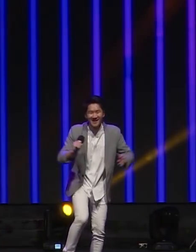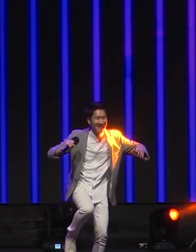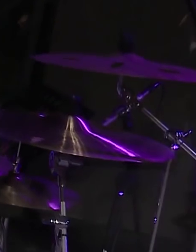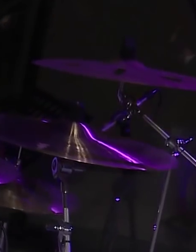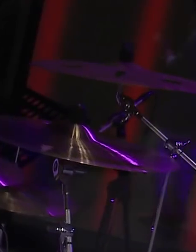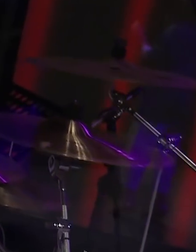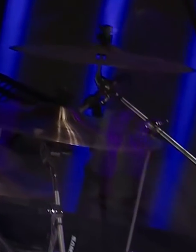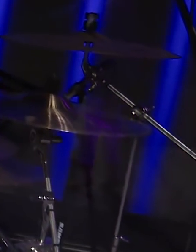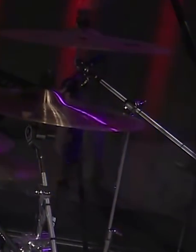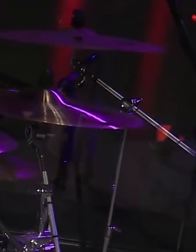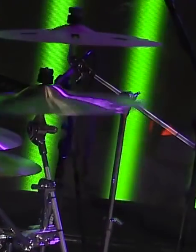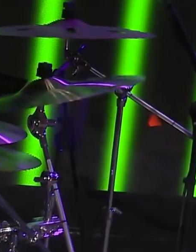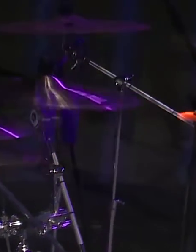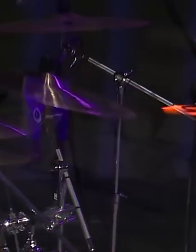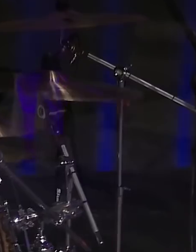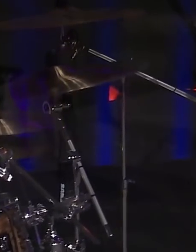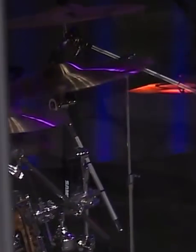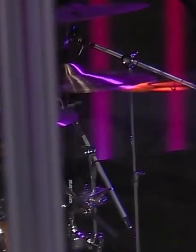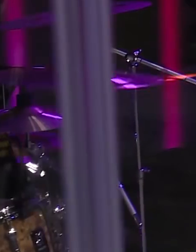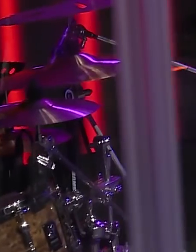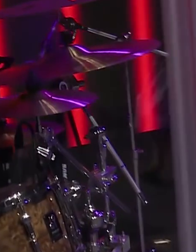Semua bertepuk tangan, come on.